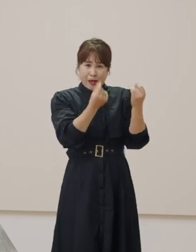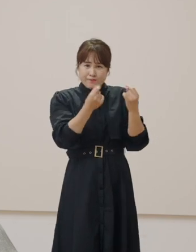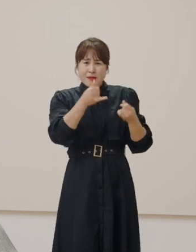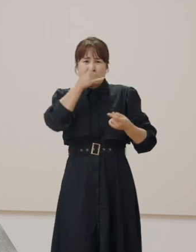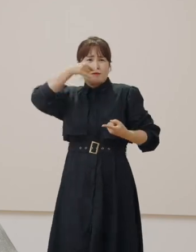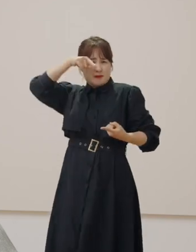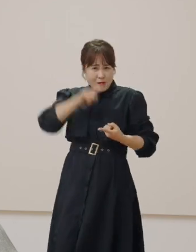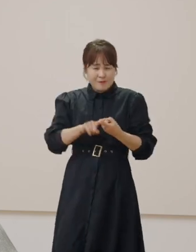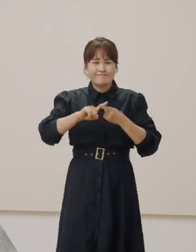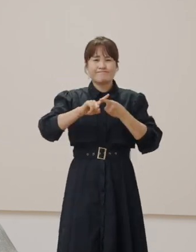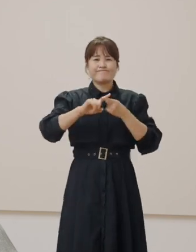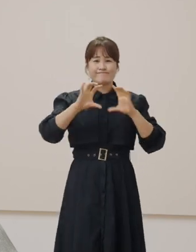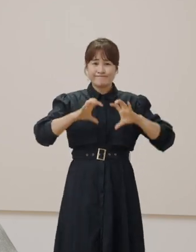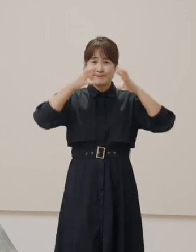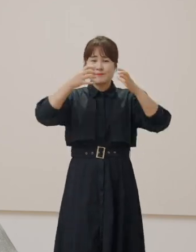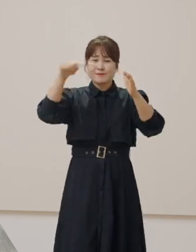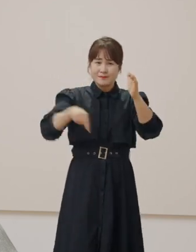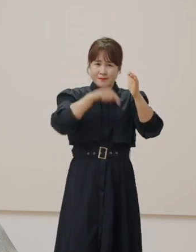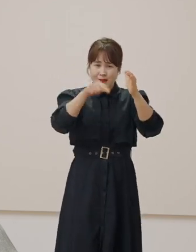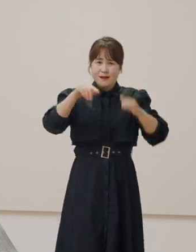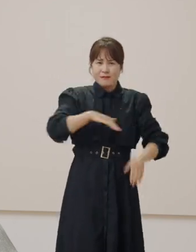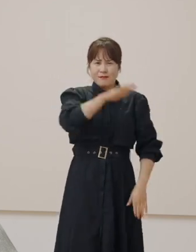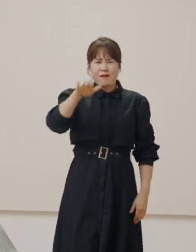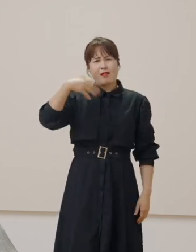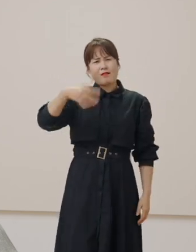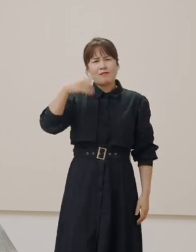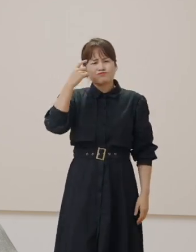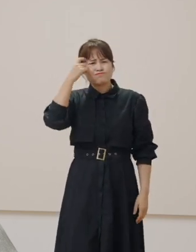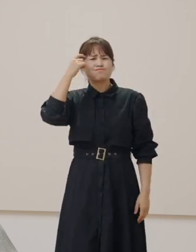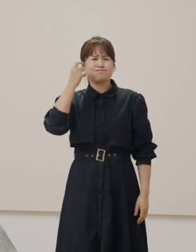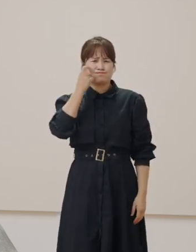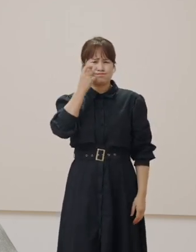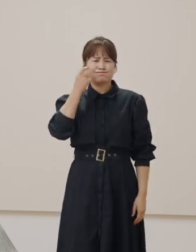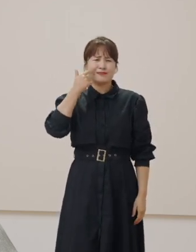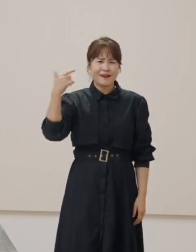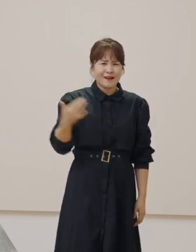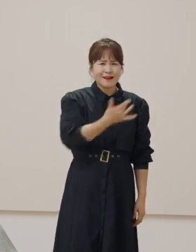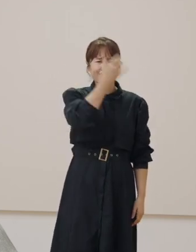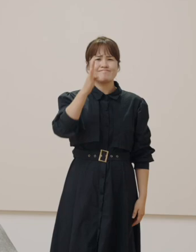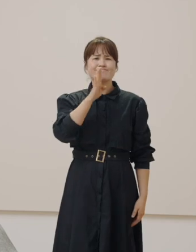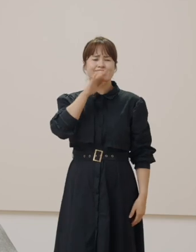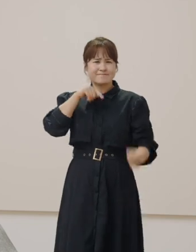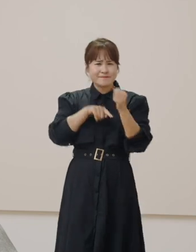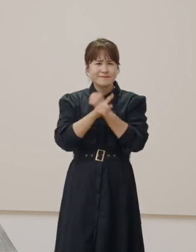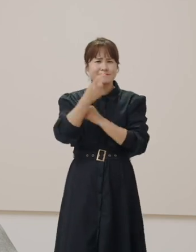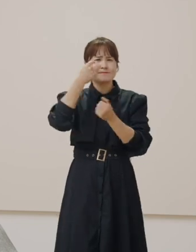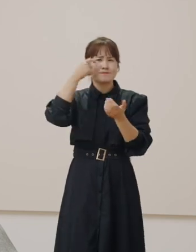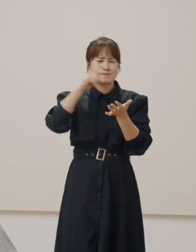작가가 강조한 있는 그대로의 세계 속에서 우리가